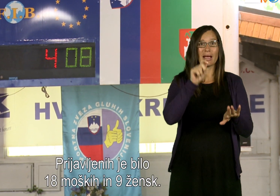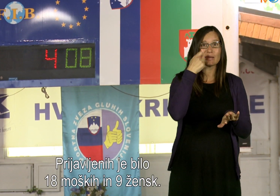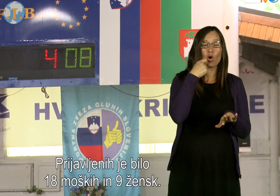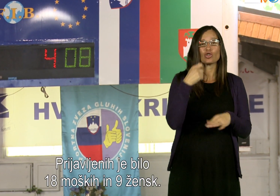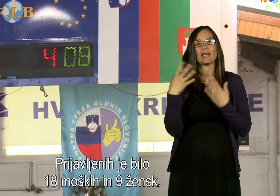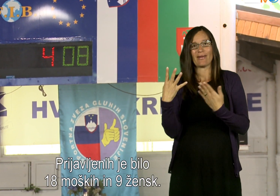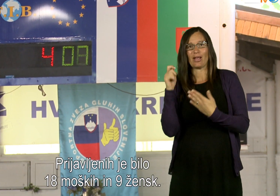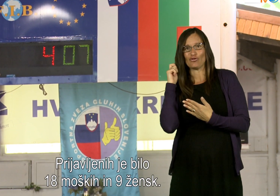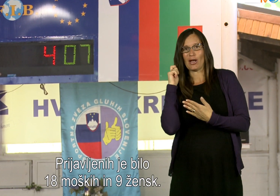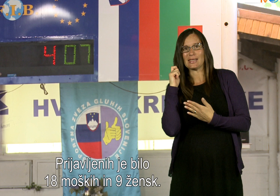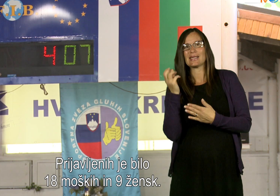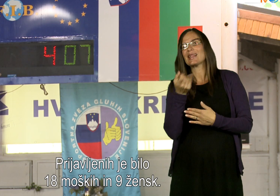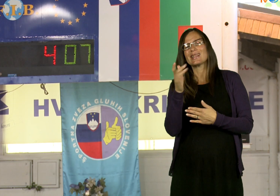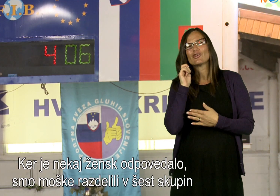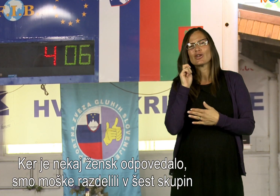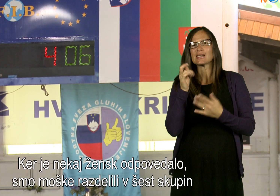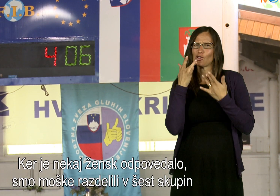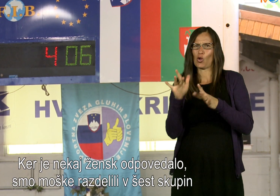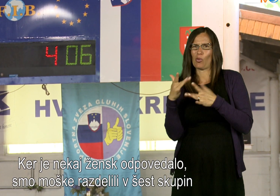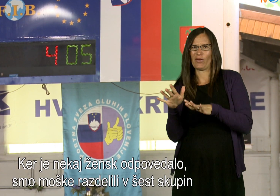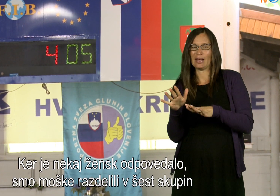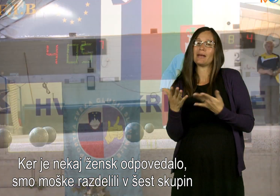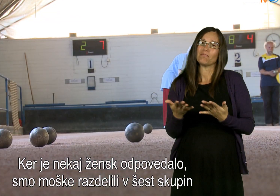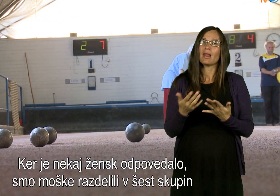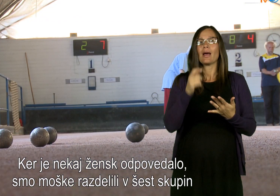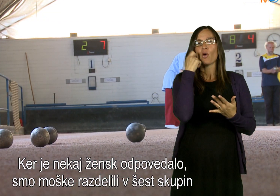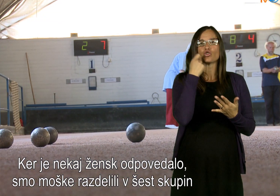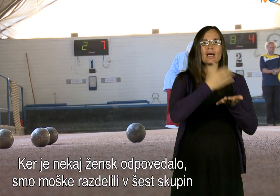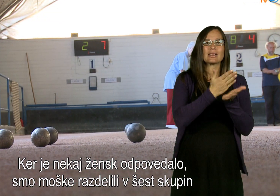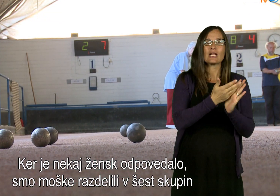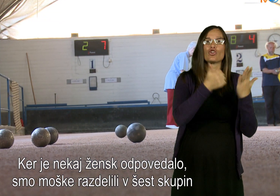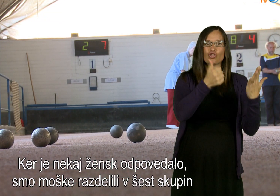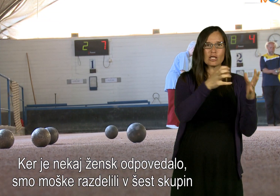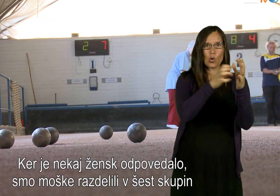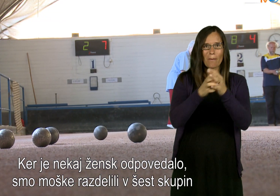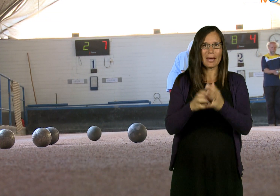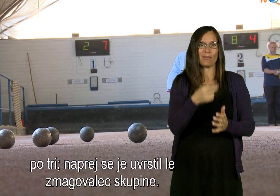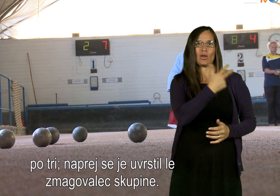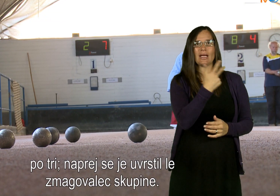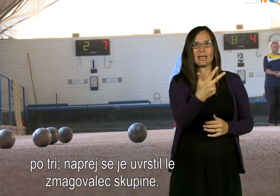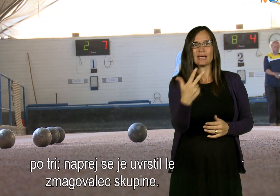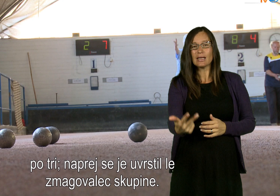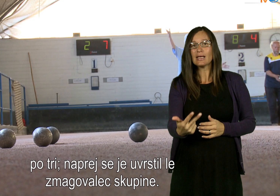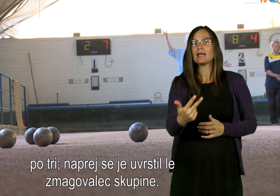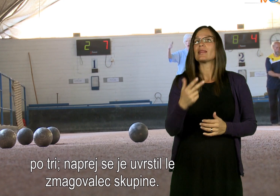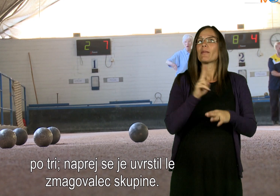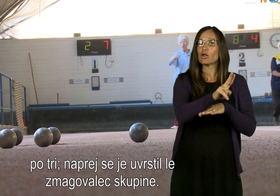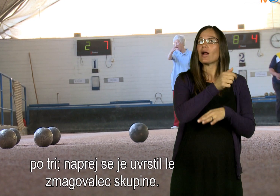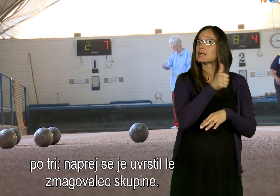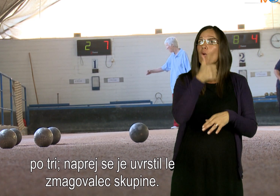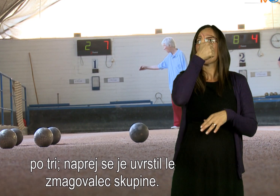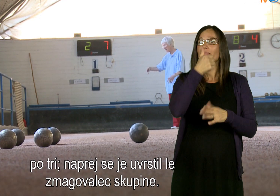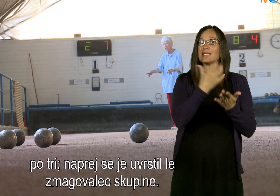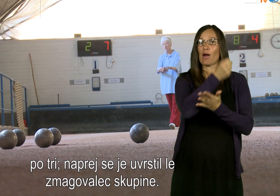bilo 18 moških in 9 žensk. Nekatere ženske so odpovedale, tako da smo moške razdelili v 6 skupin po 3. Napredoval je